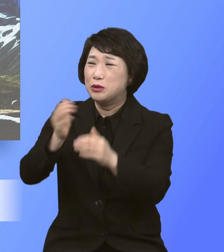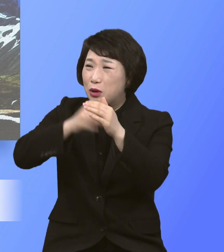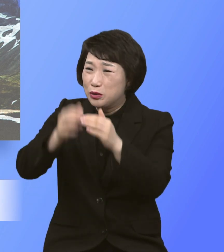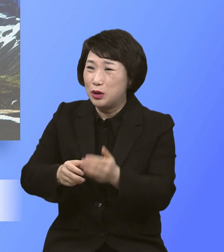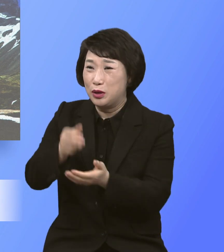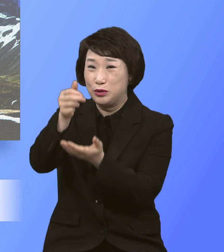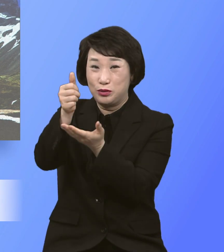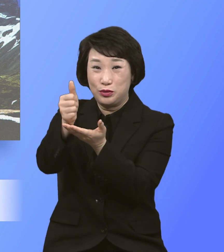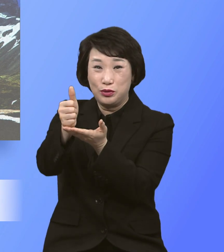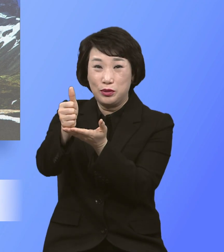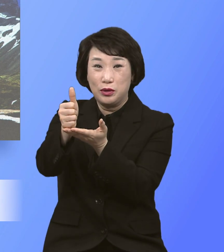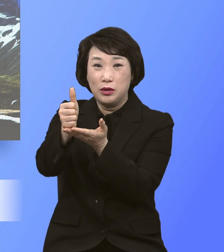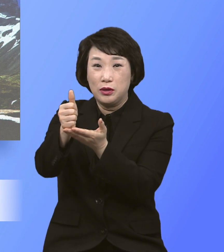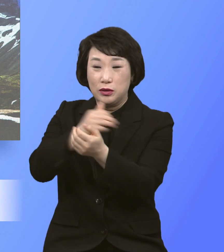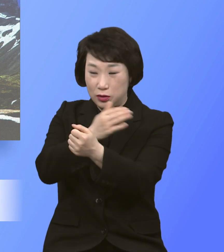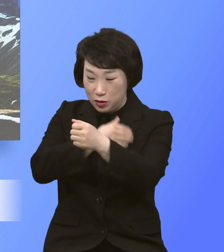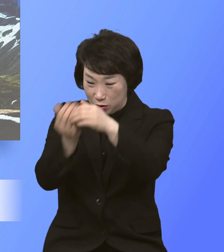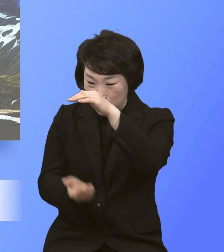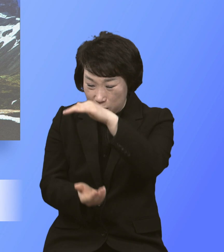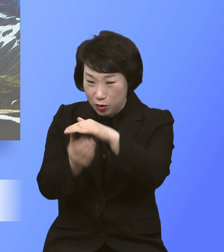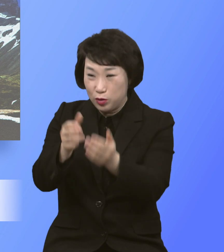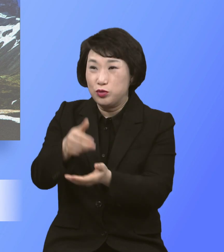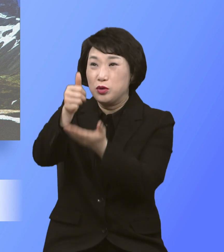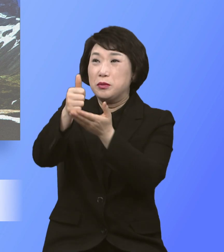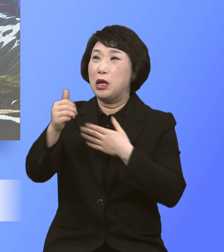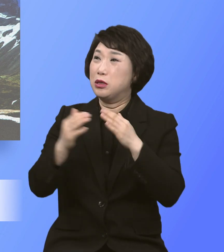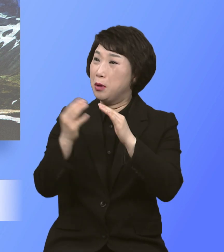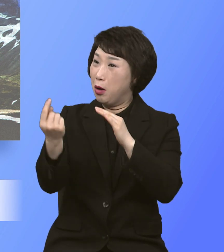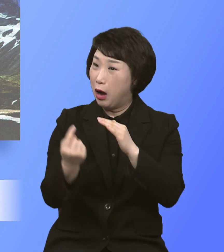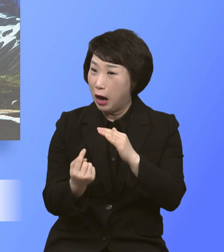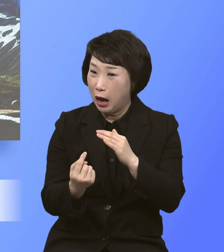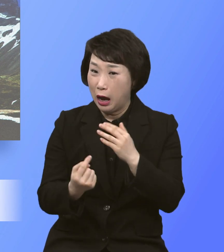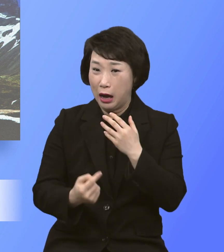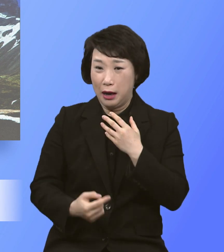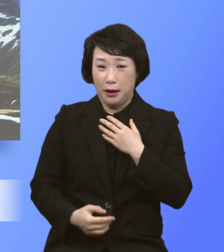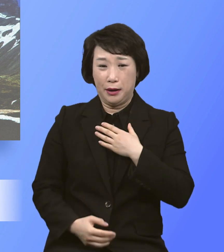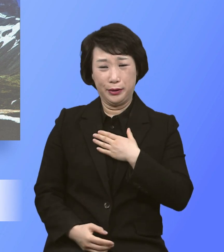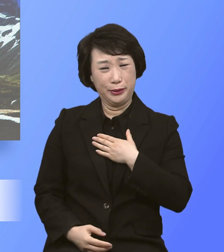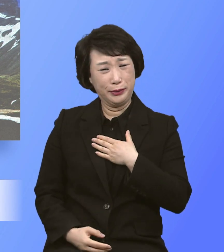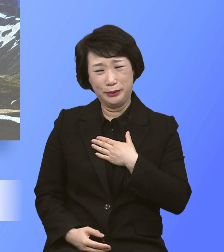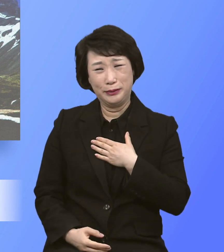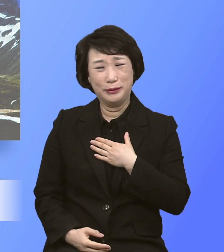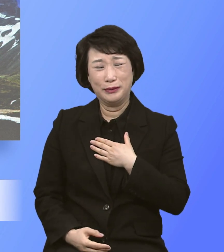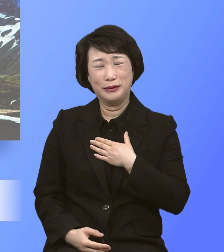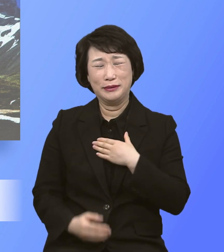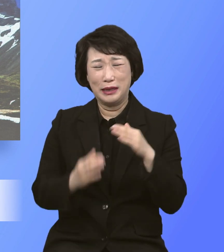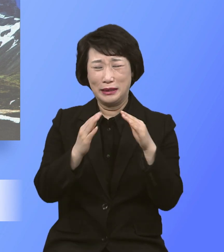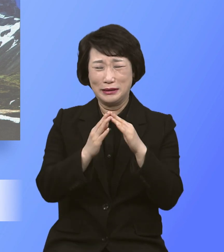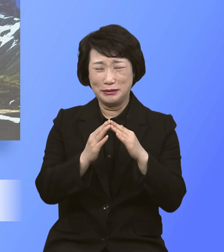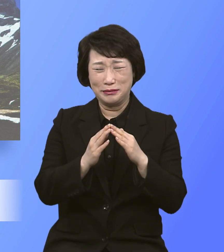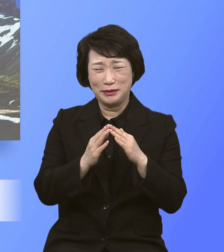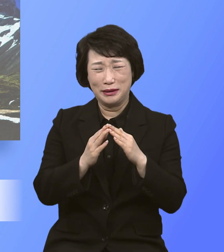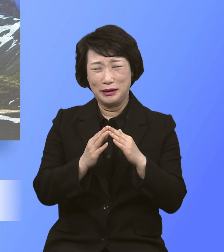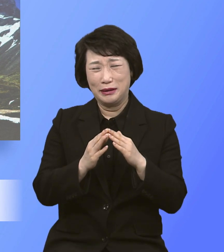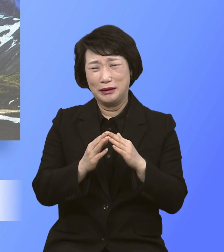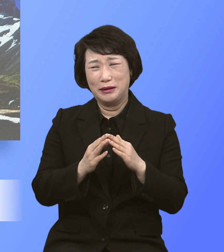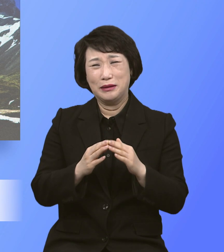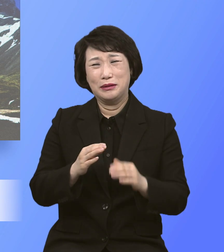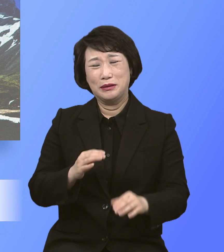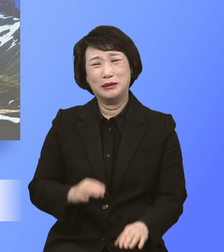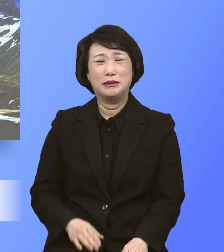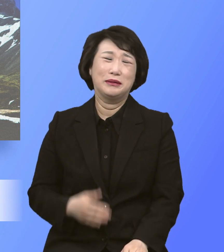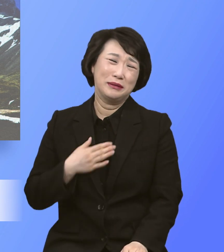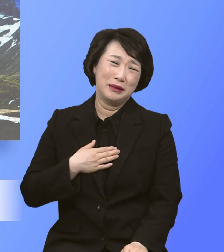절대자요 전능자인 주님을 모시기란 내 집이 너무 초라할